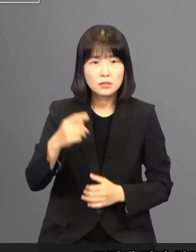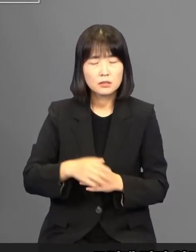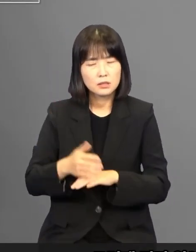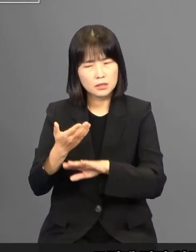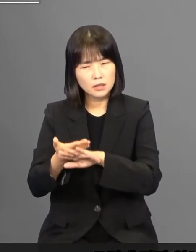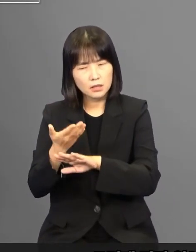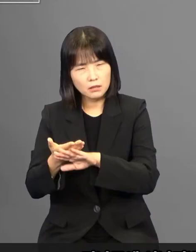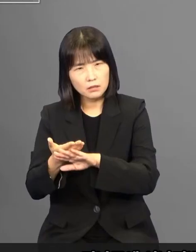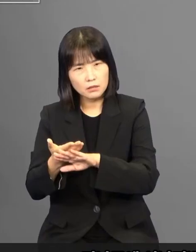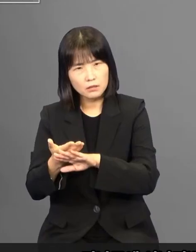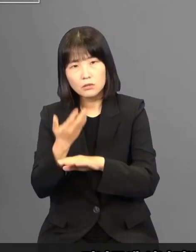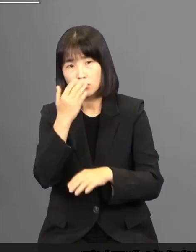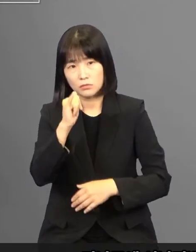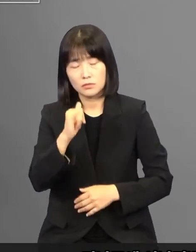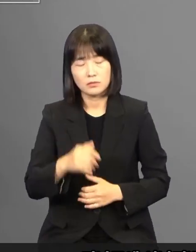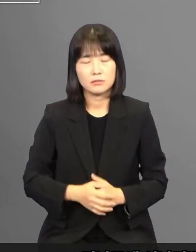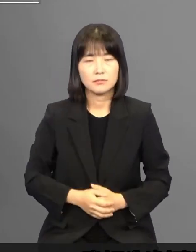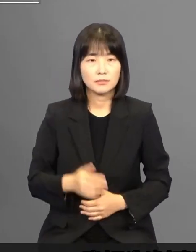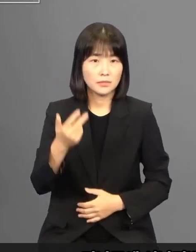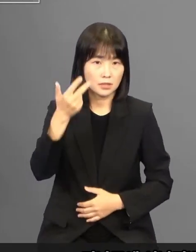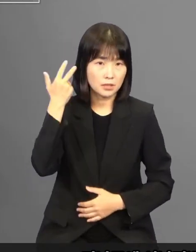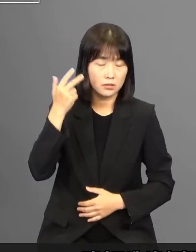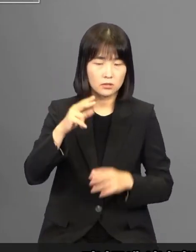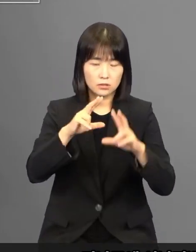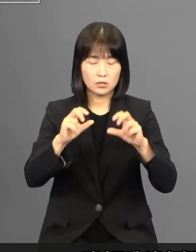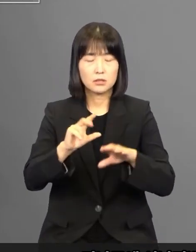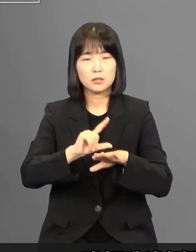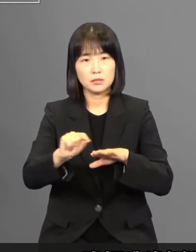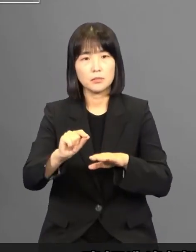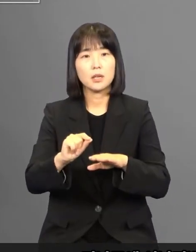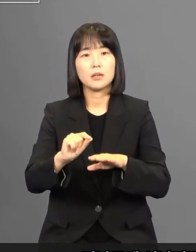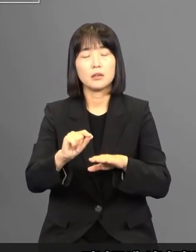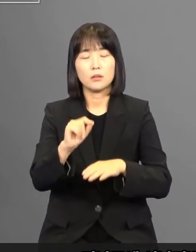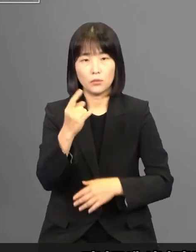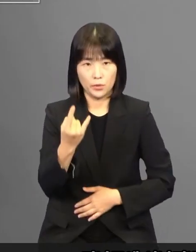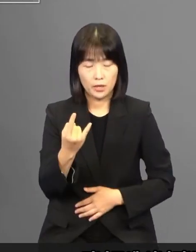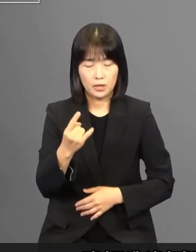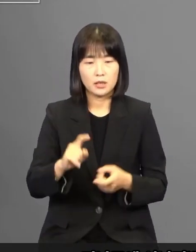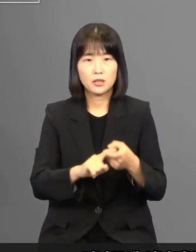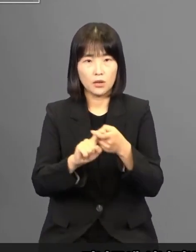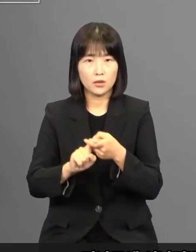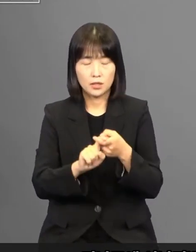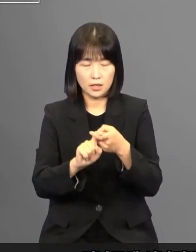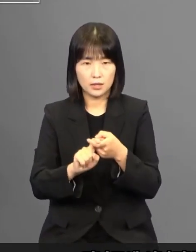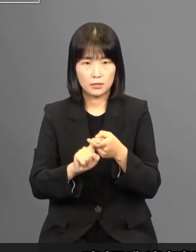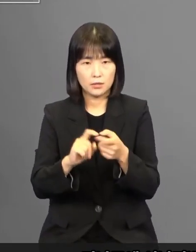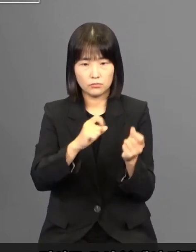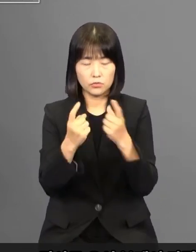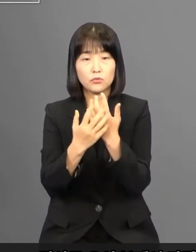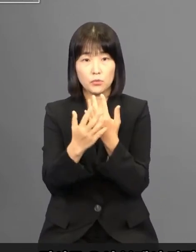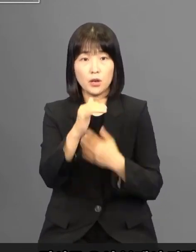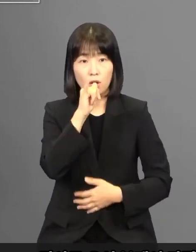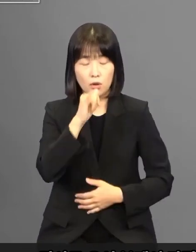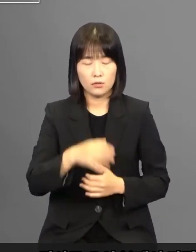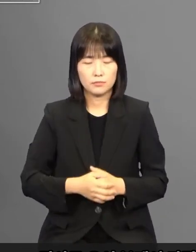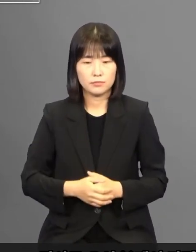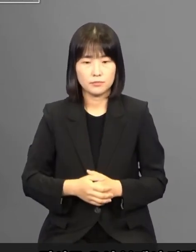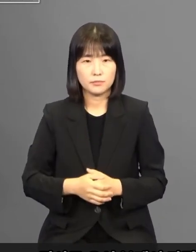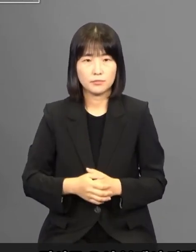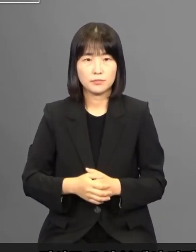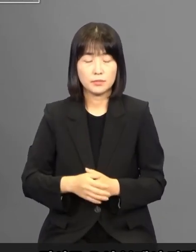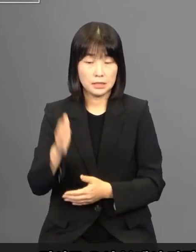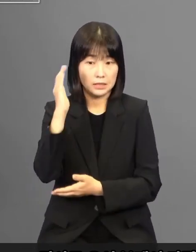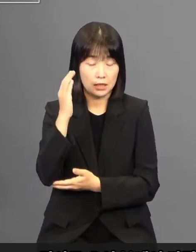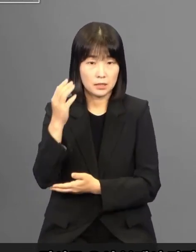있어요. 지난주에 성남 지방에 연합 수련회가 부흥성회가 있었습니다. 강사로 오신